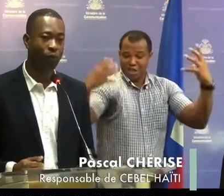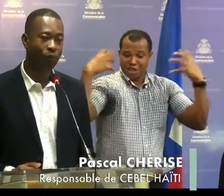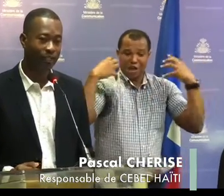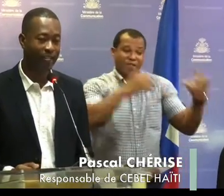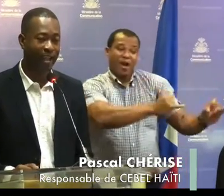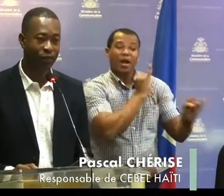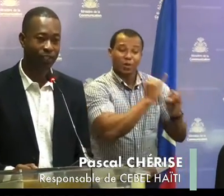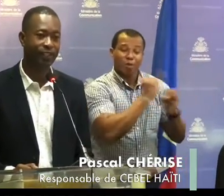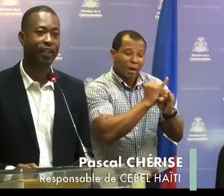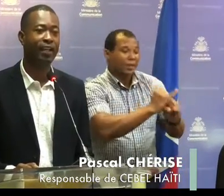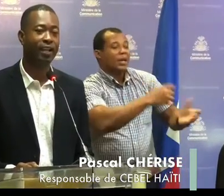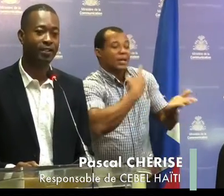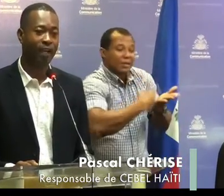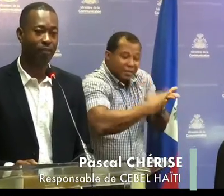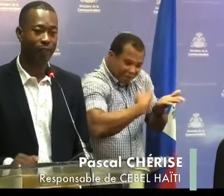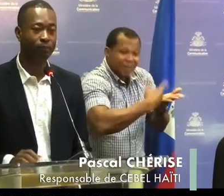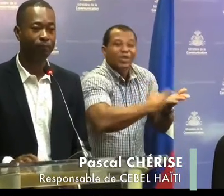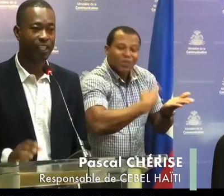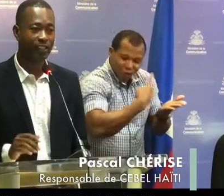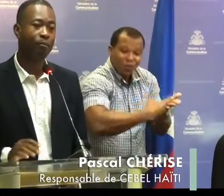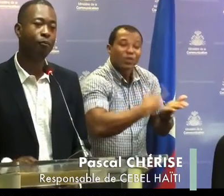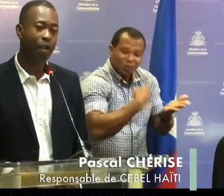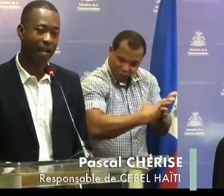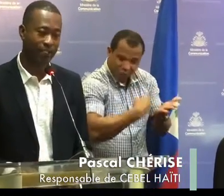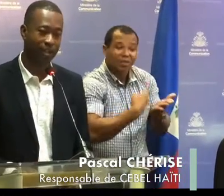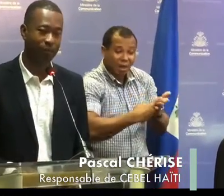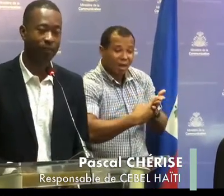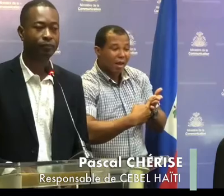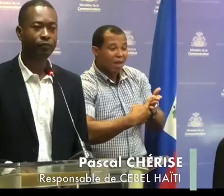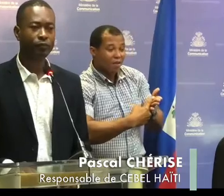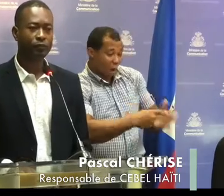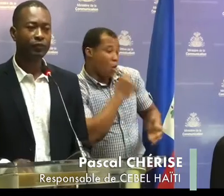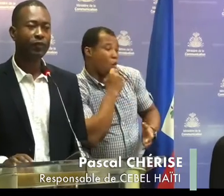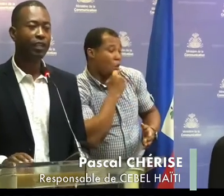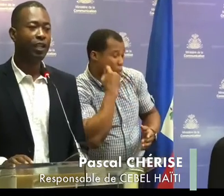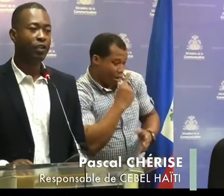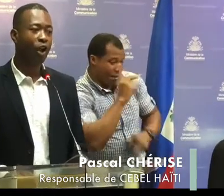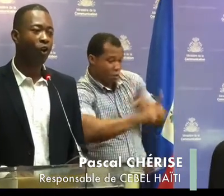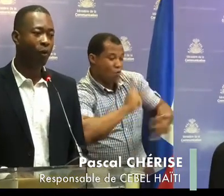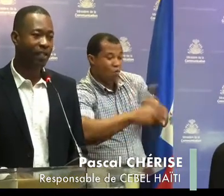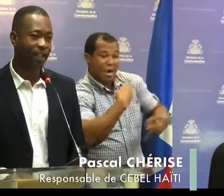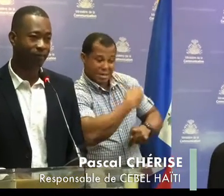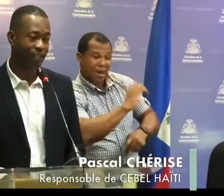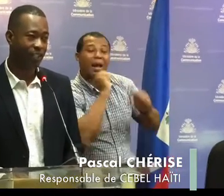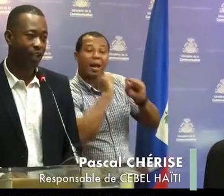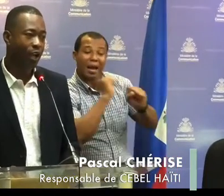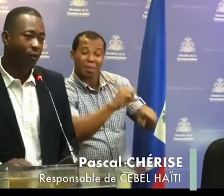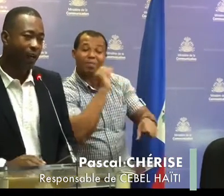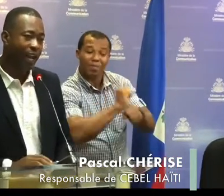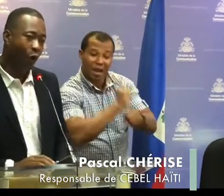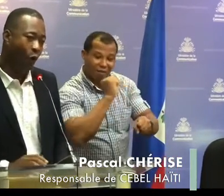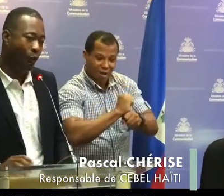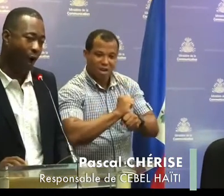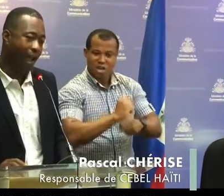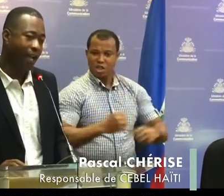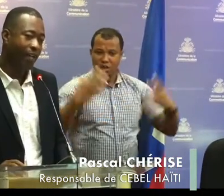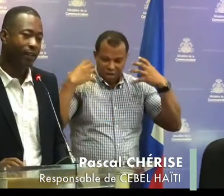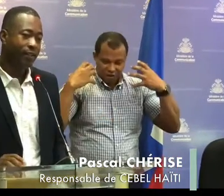surtout si là, qui c'est handicapé, qui c'est monde handicapé. Donc, comment ça fait? Pendant